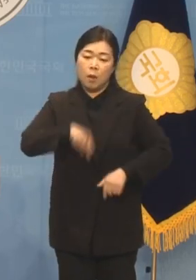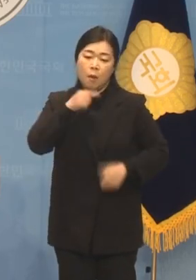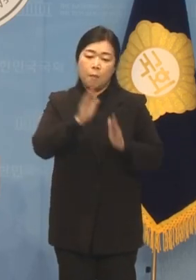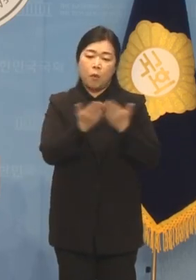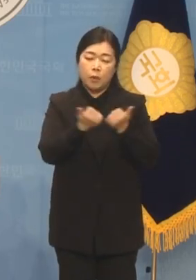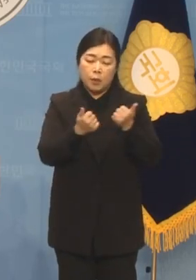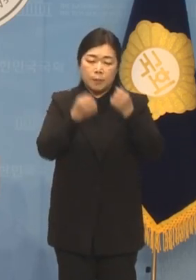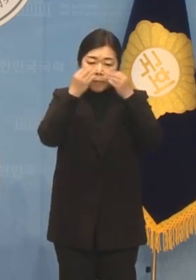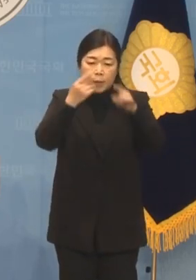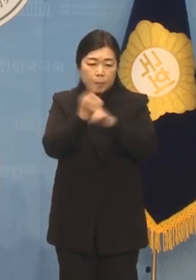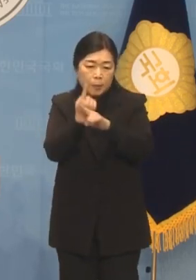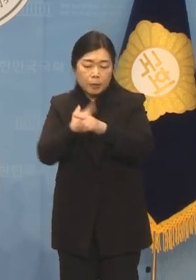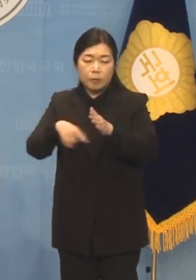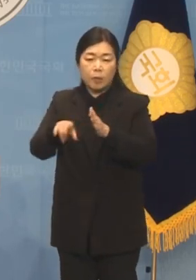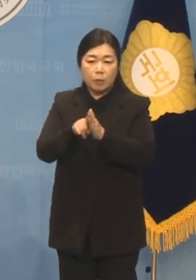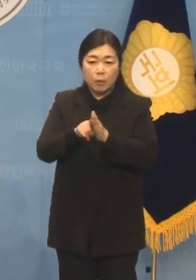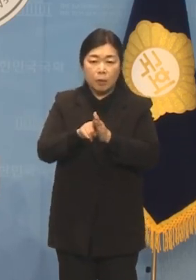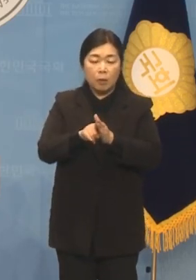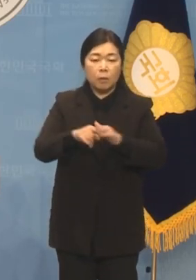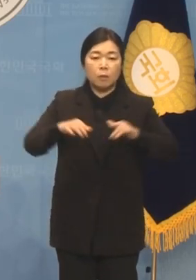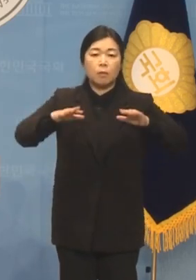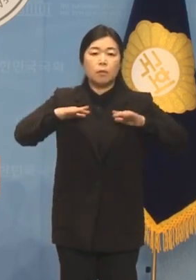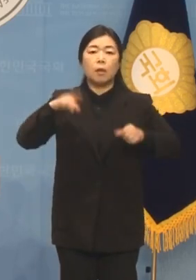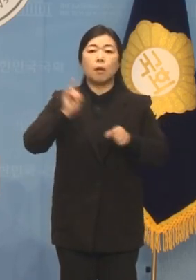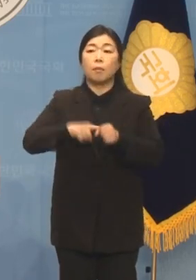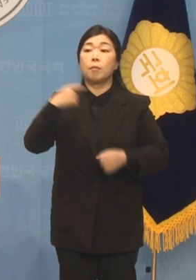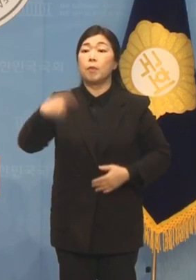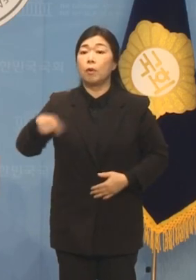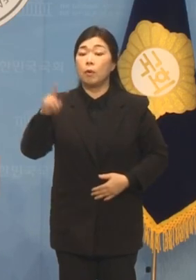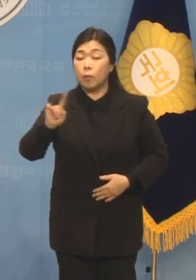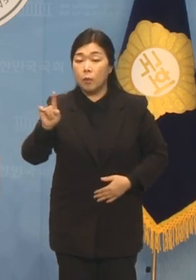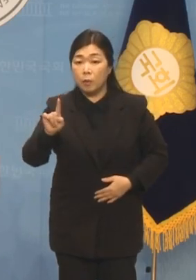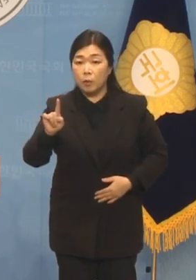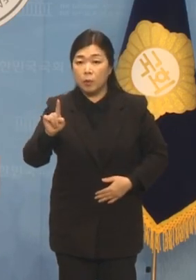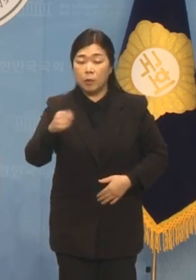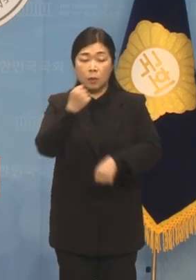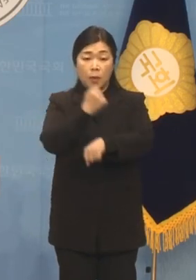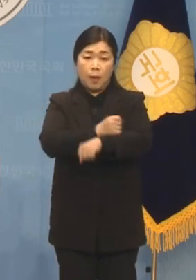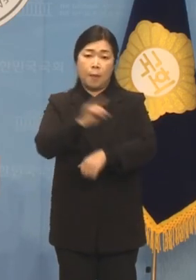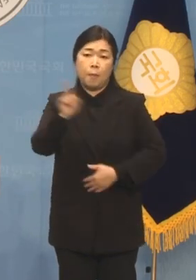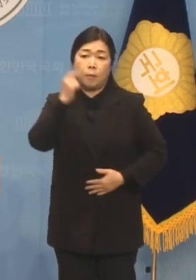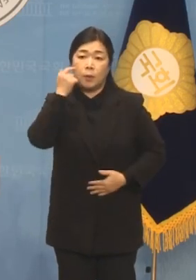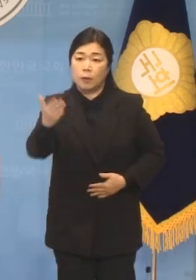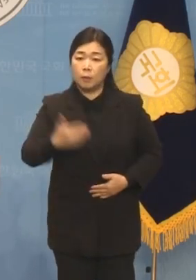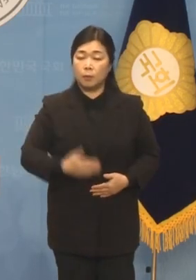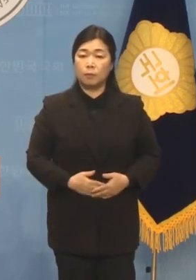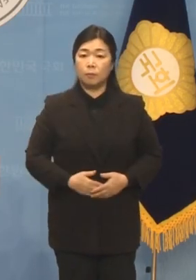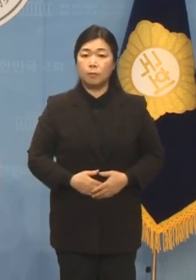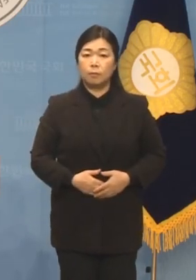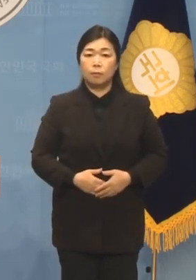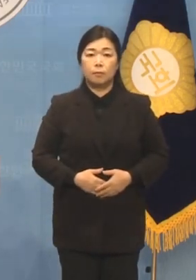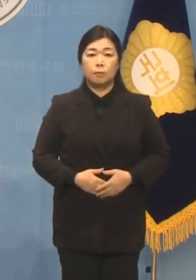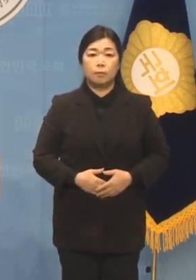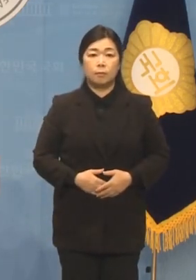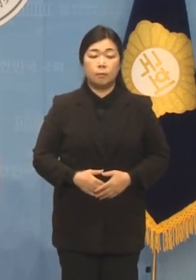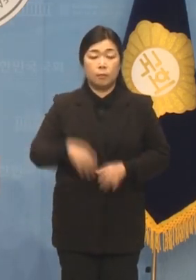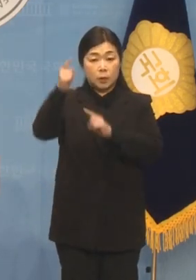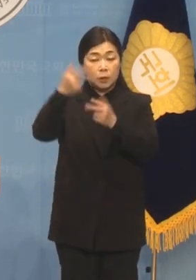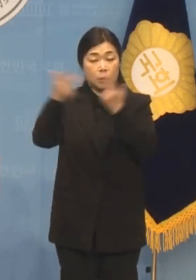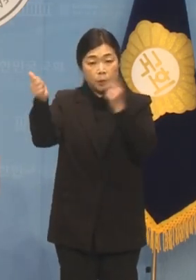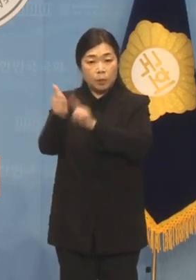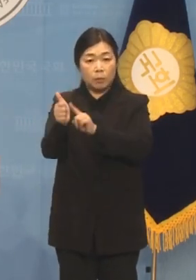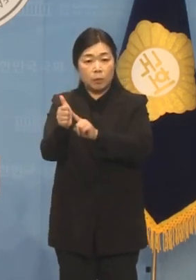민주당 공천 혁신 자랑하시는데 이재명 대표는 총선 결과에 책임질 자세는 되어